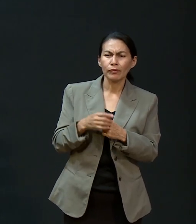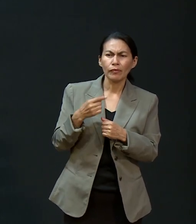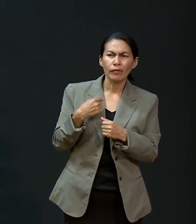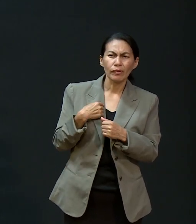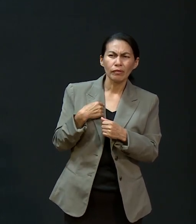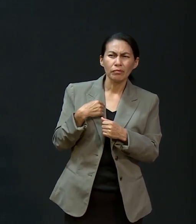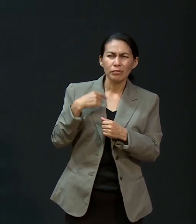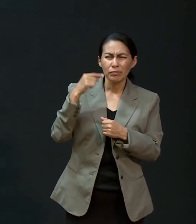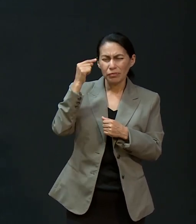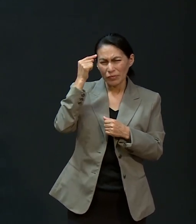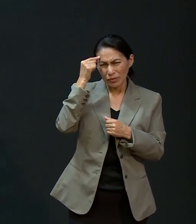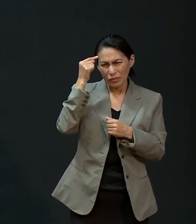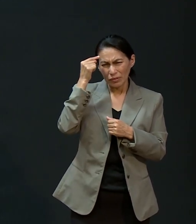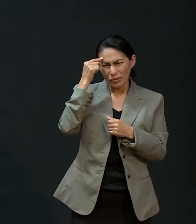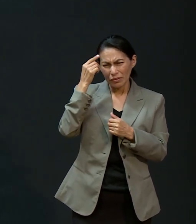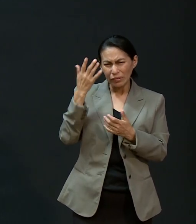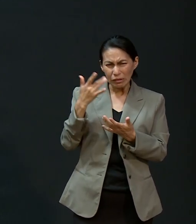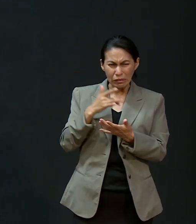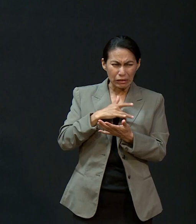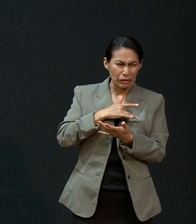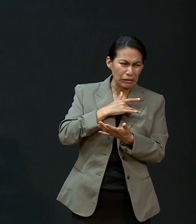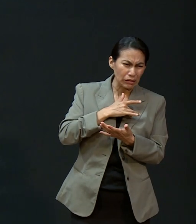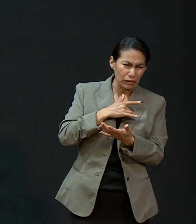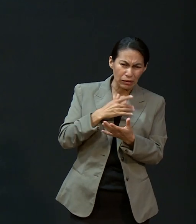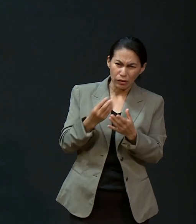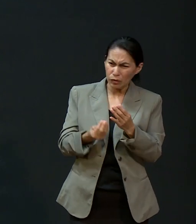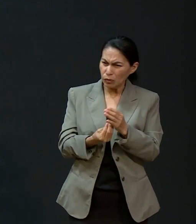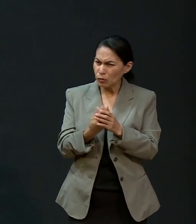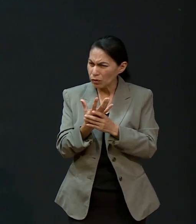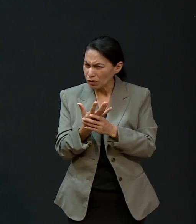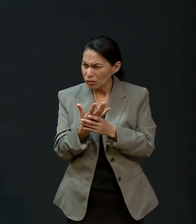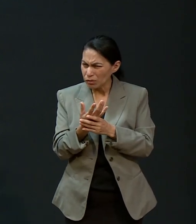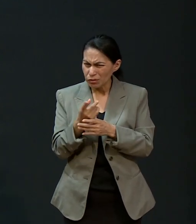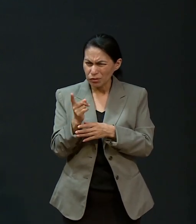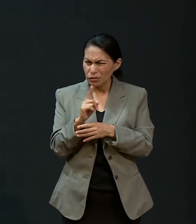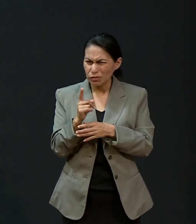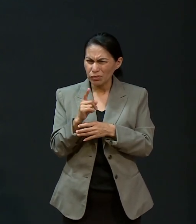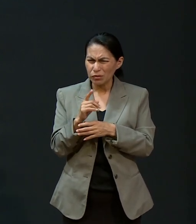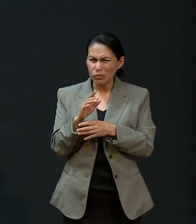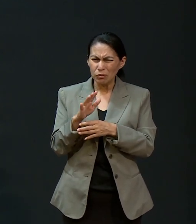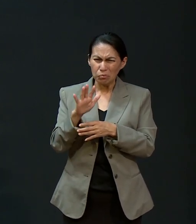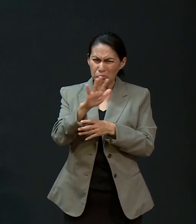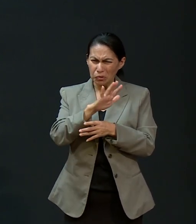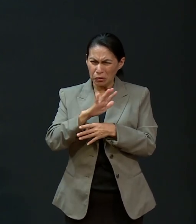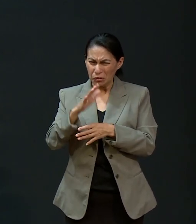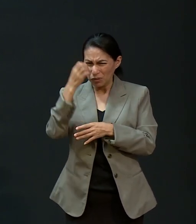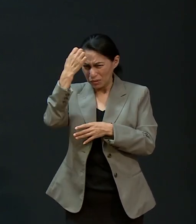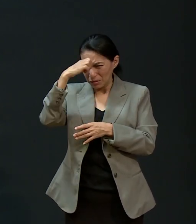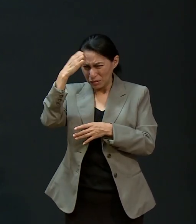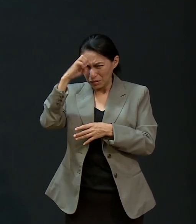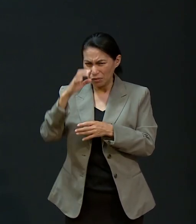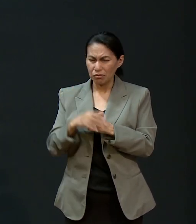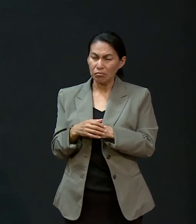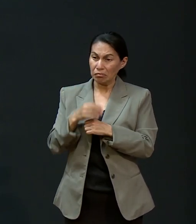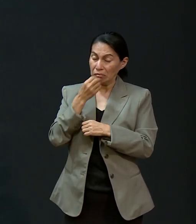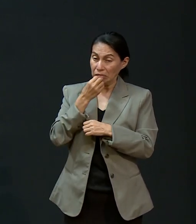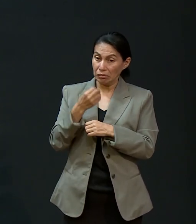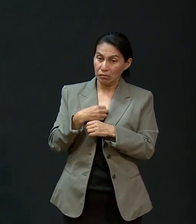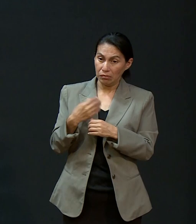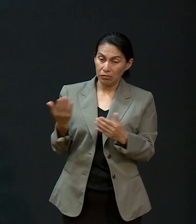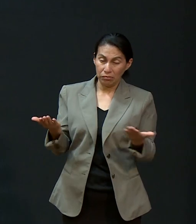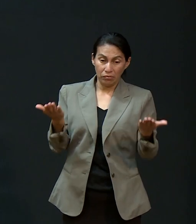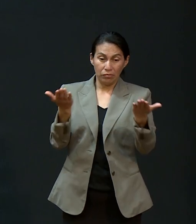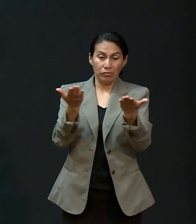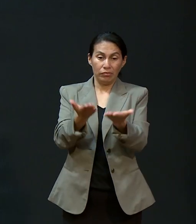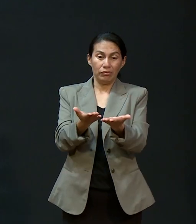Entonces con el tiempo yo decía, no es posible que sienta esto nuevo, porque para mí era todo extraño, ¿no? Y aunque